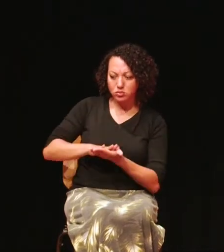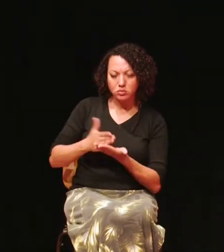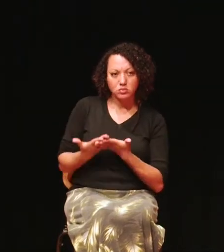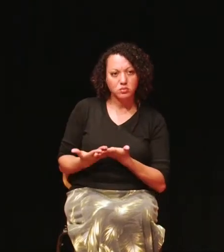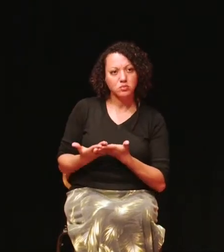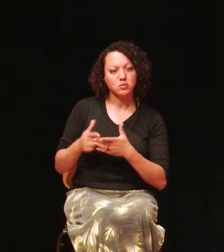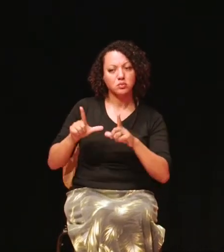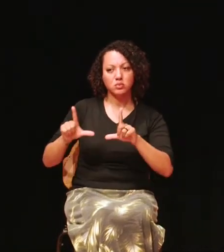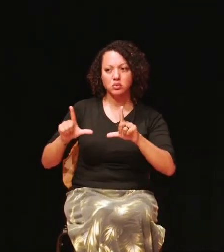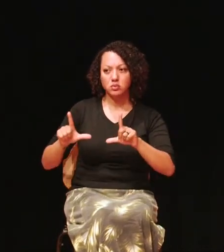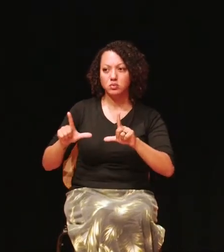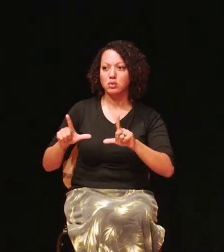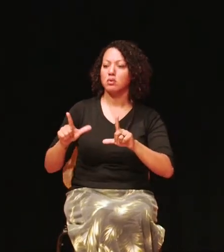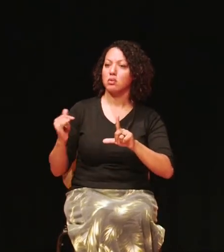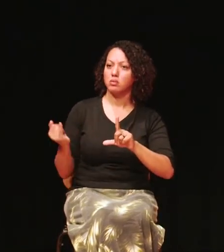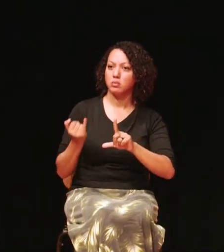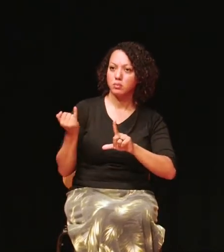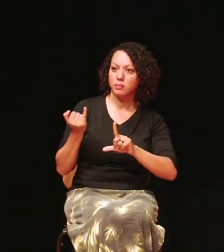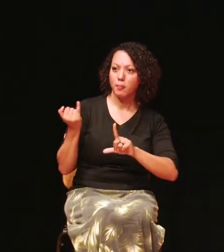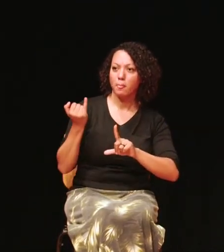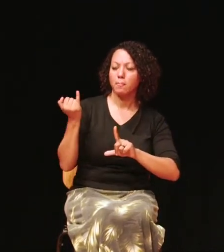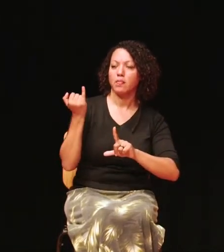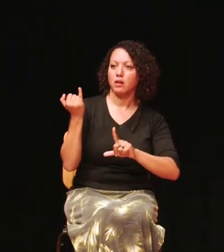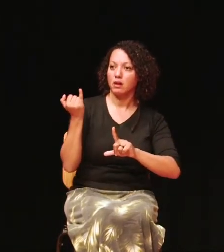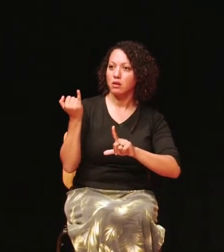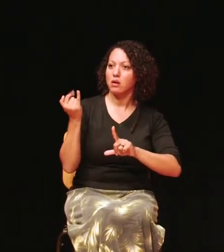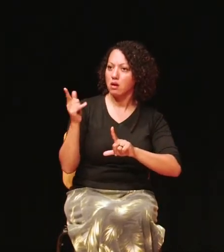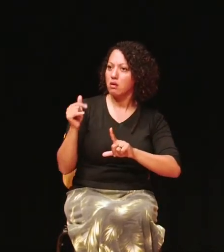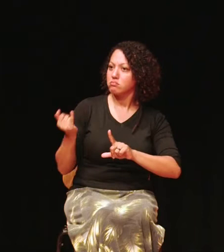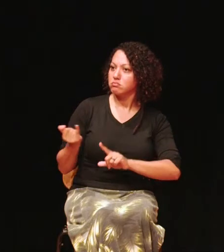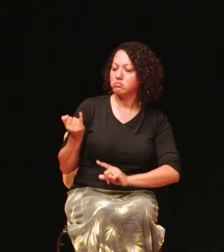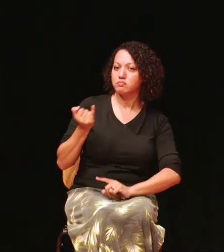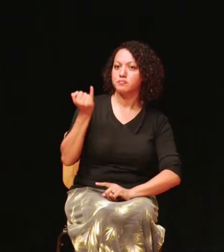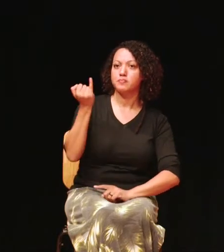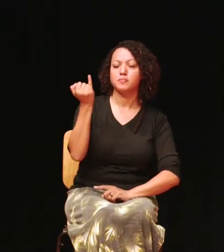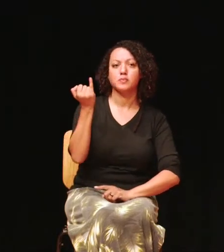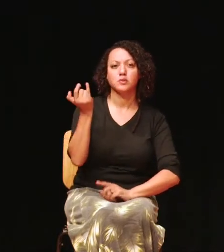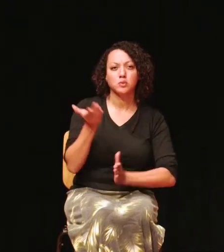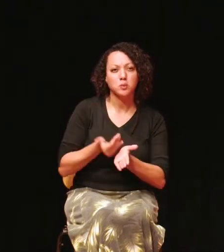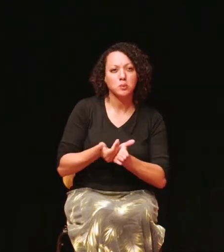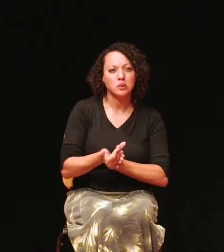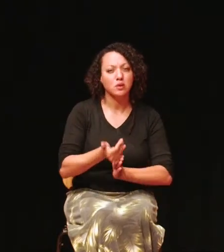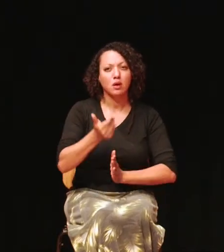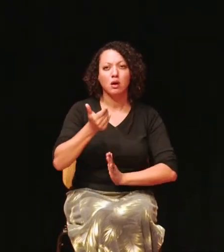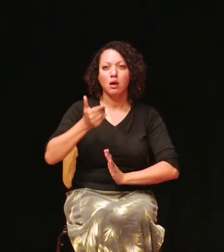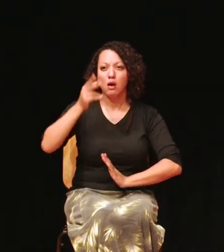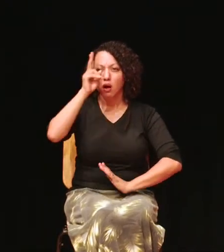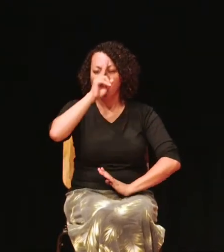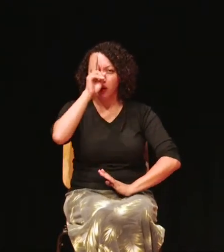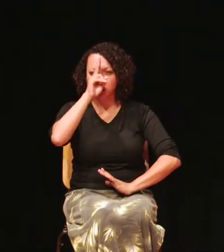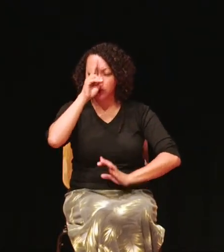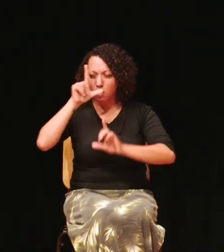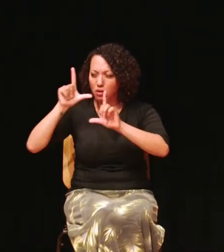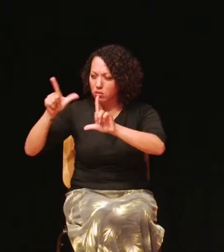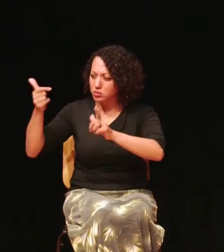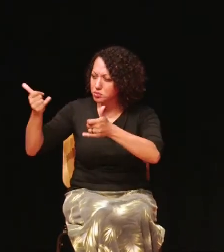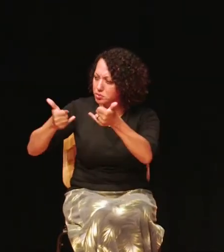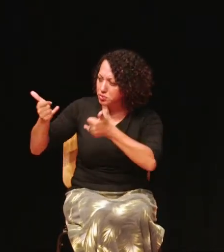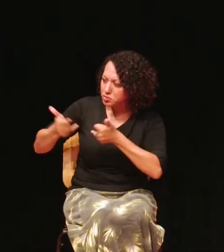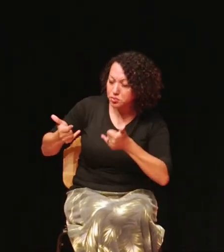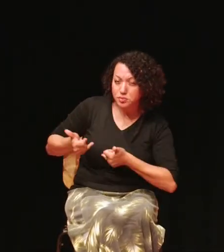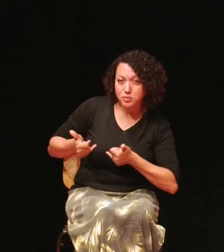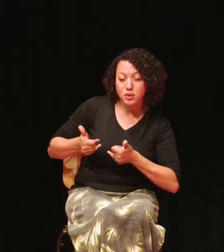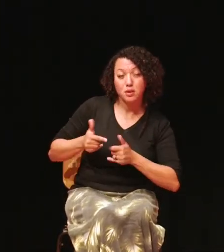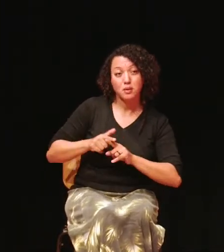interpretação do quadro, é importantíssimo, é muito importante, nós conhecemos a história de toda a obra, etc.